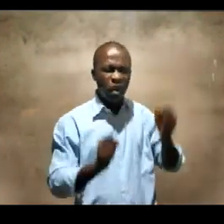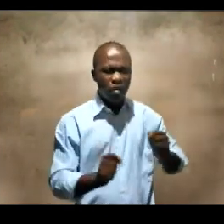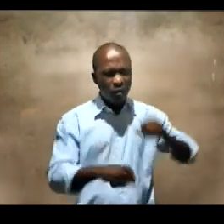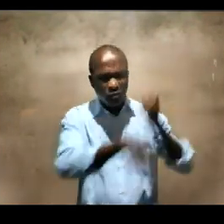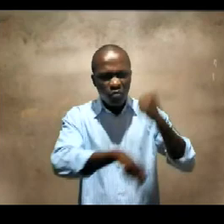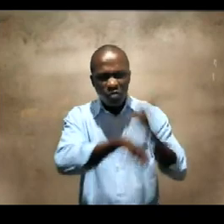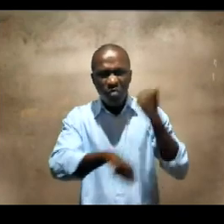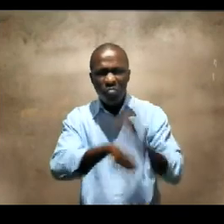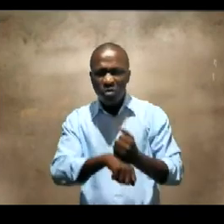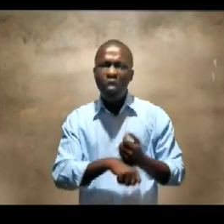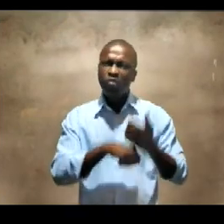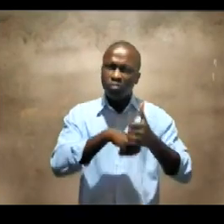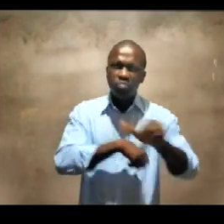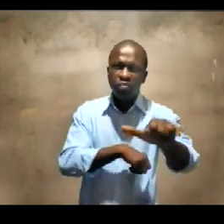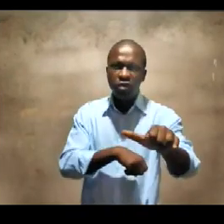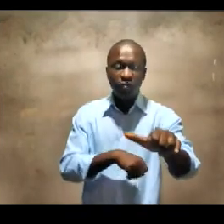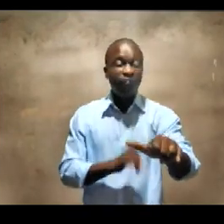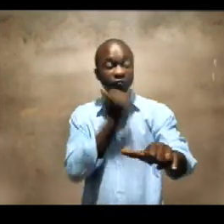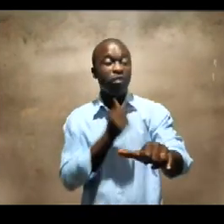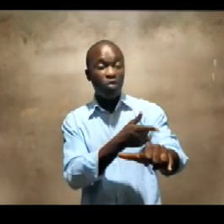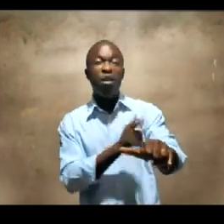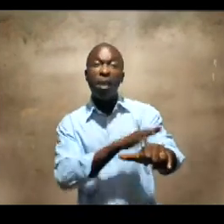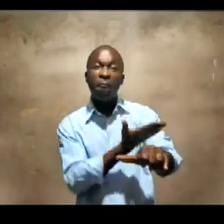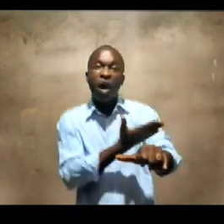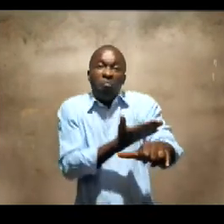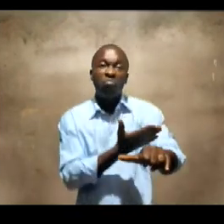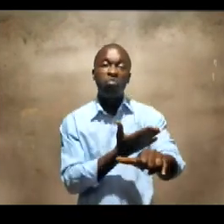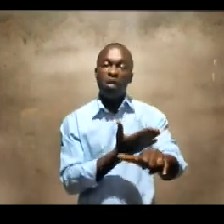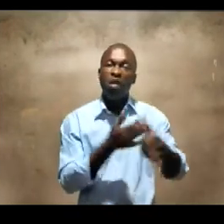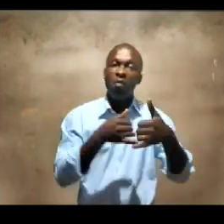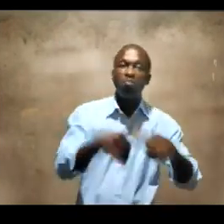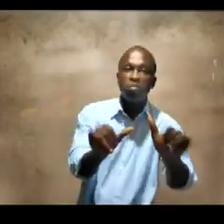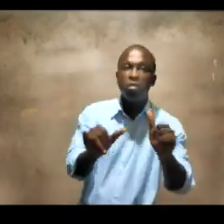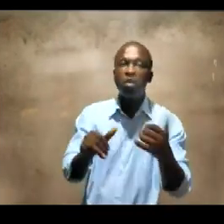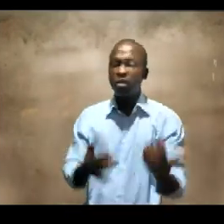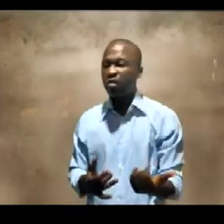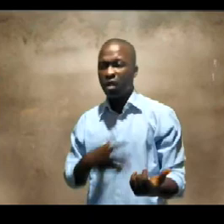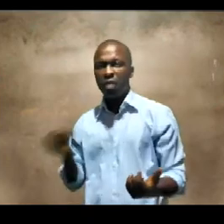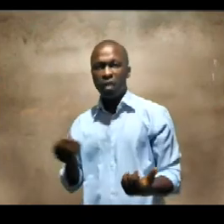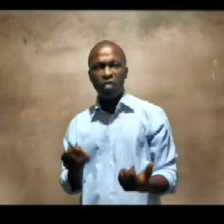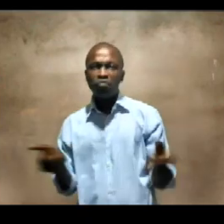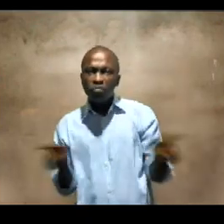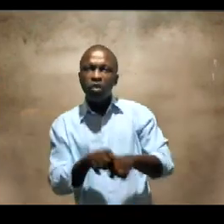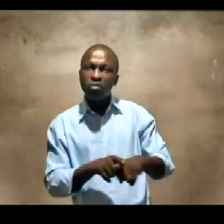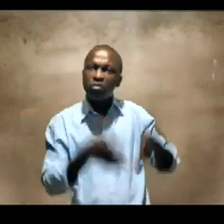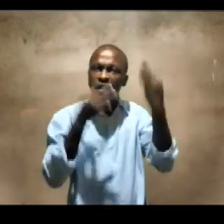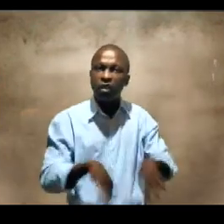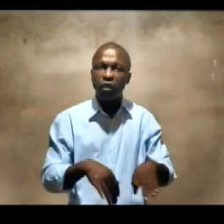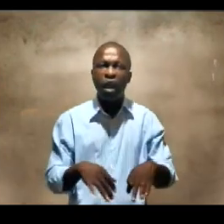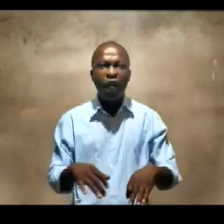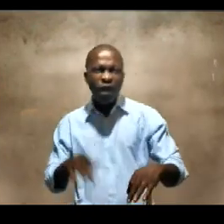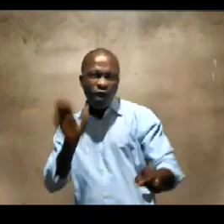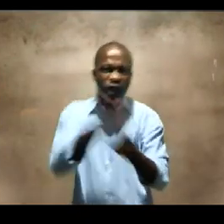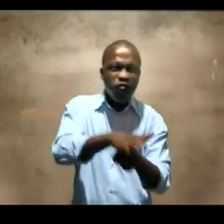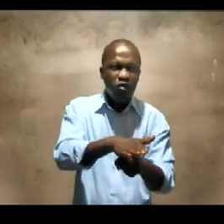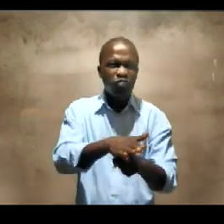que ces sanctions sont quand même extrêmement ciblées. Hein. Elles sont contre 85 personnalités du